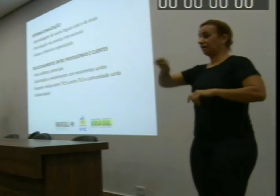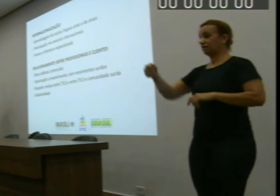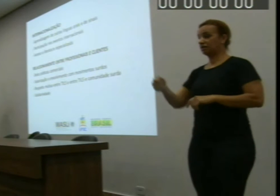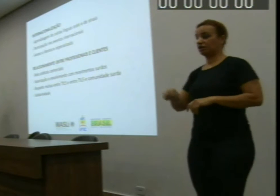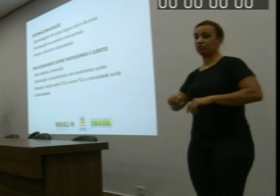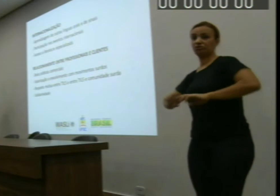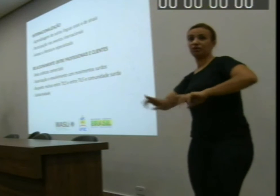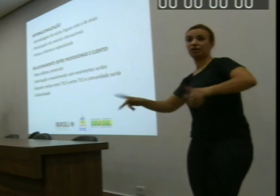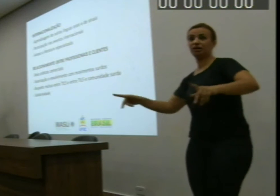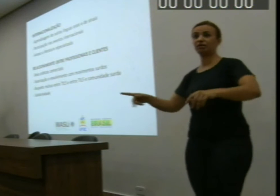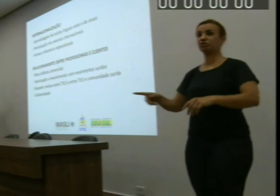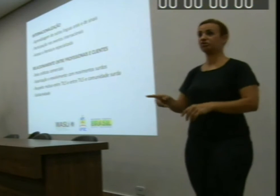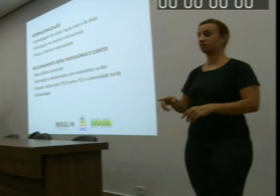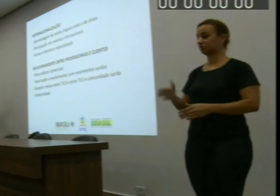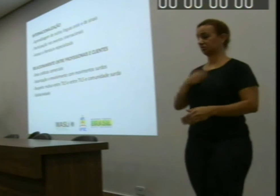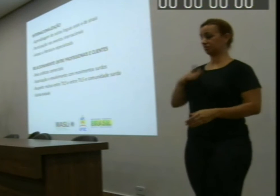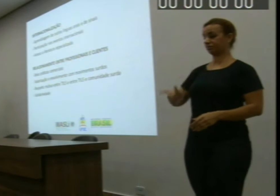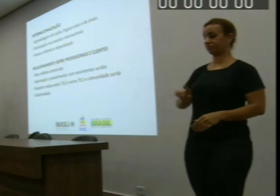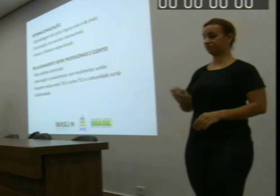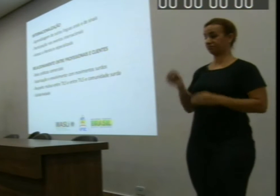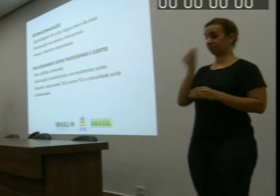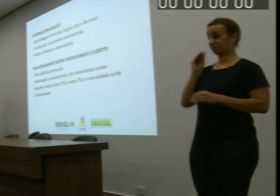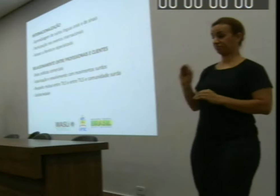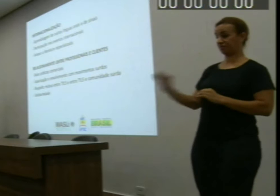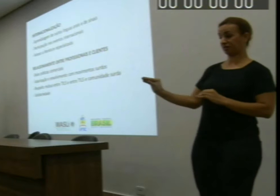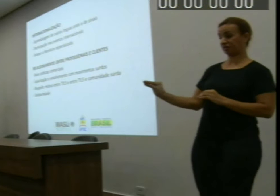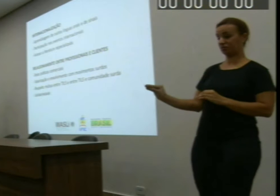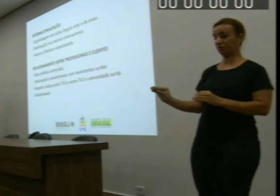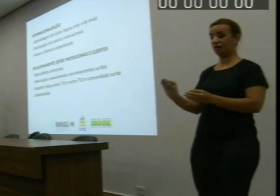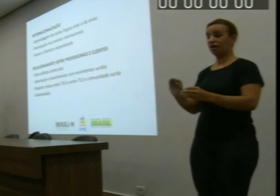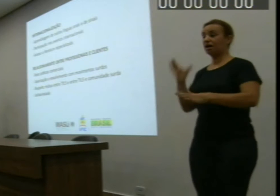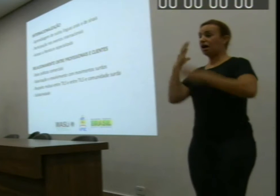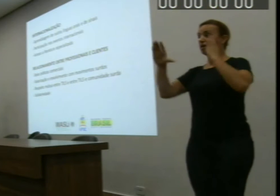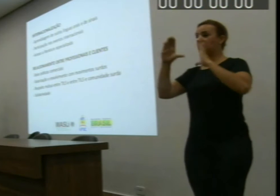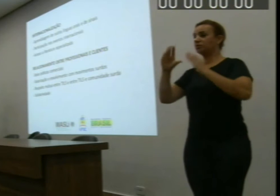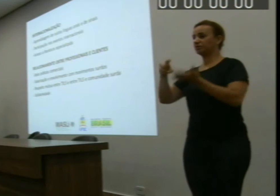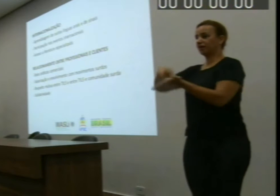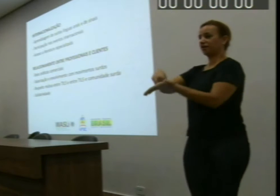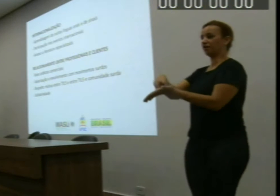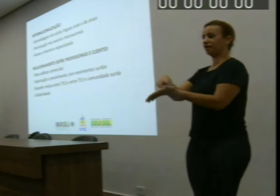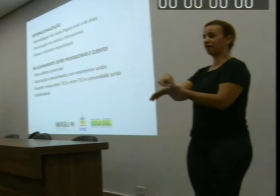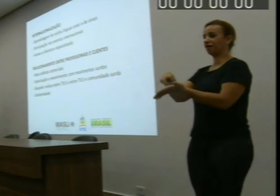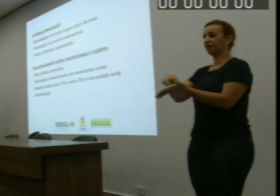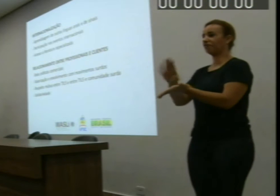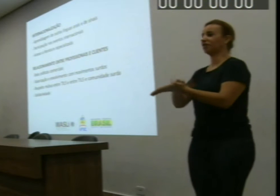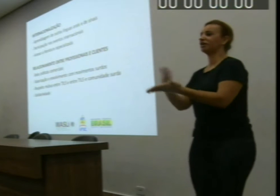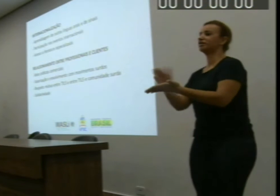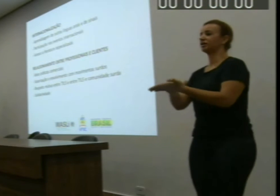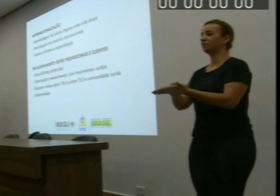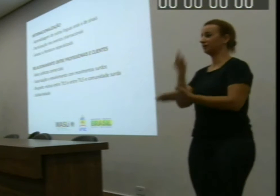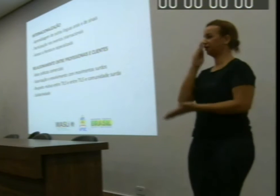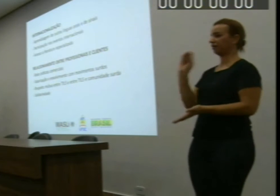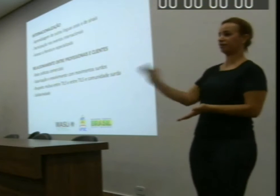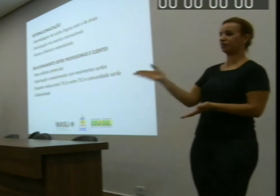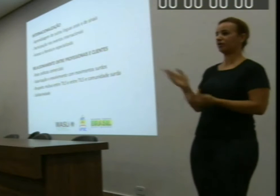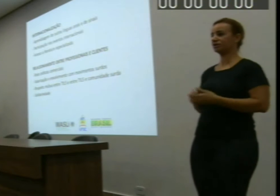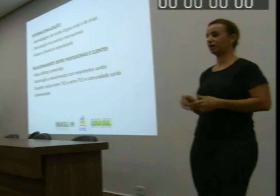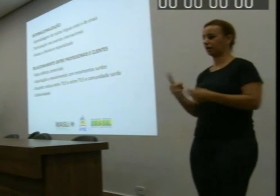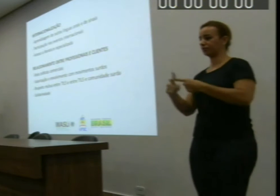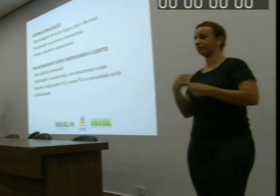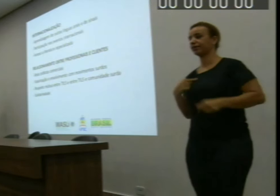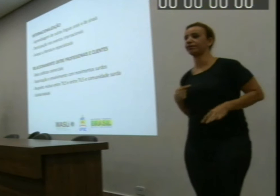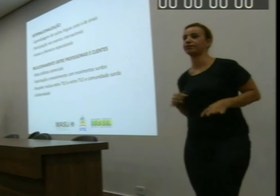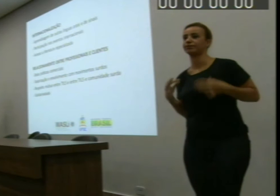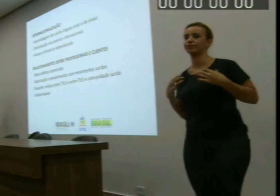que você não gosta né ah um colega interpreta música de funk eu não gosto de funk Porque eu tenho princípios religiosos que me